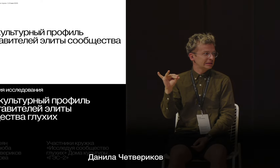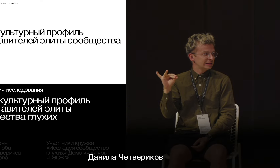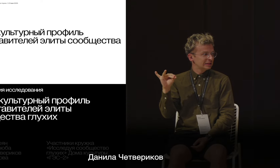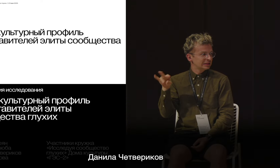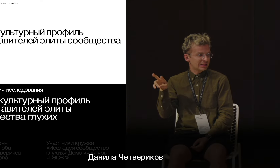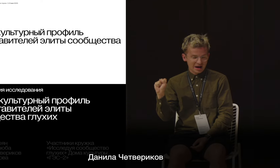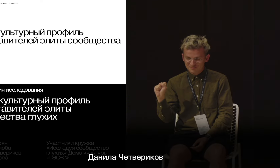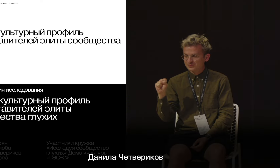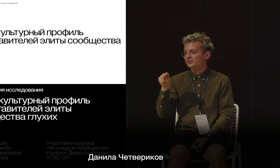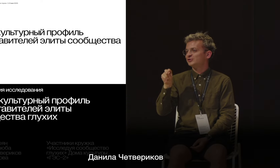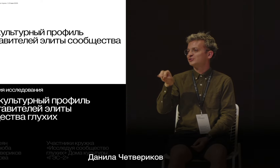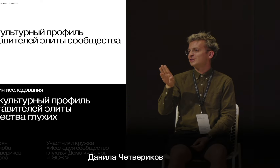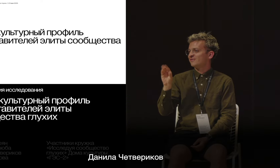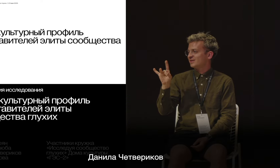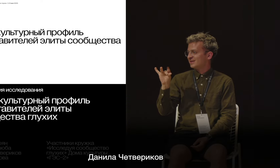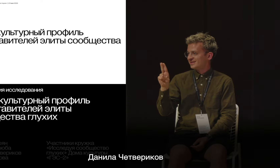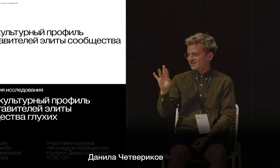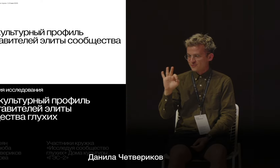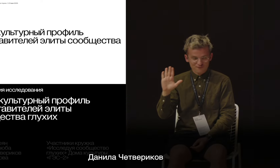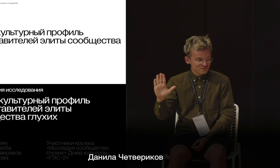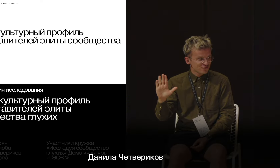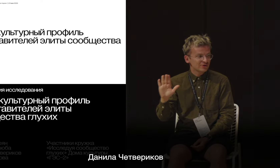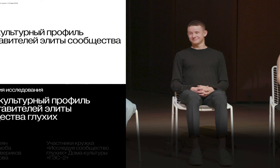Данила, Даня Четверяков